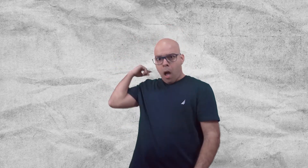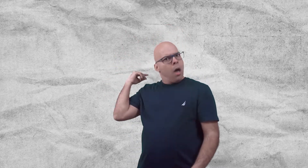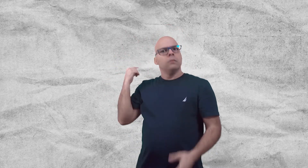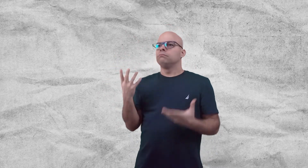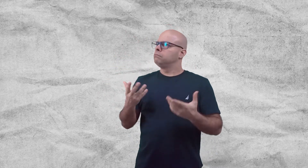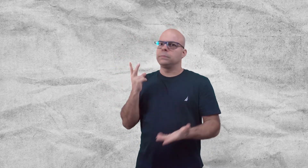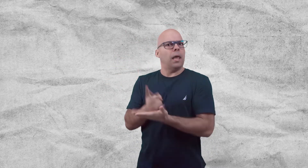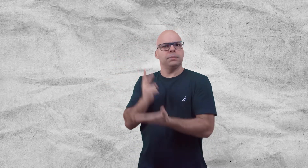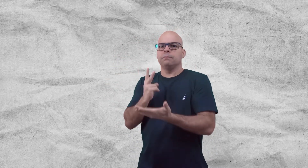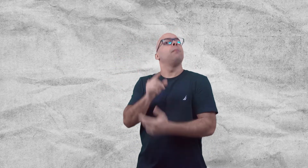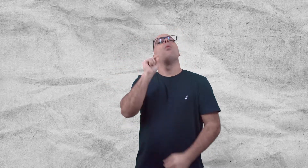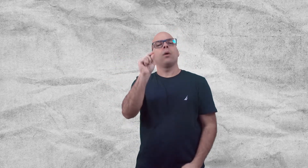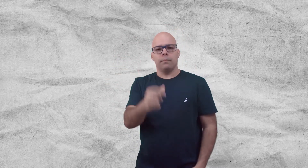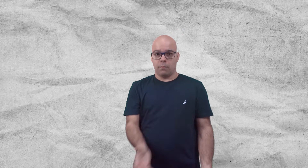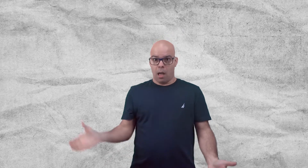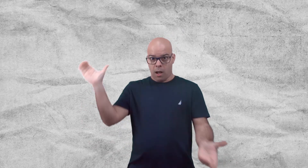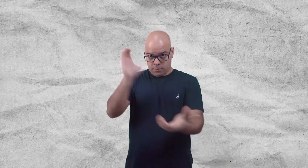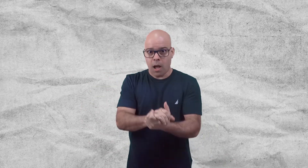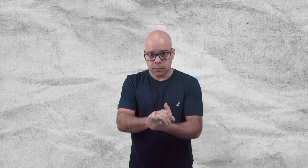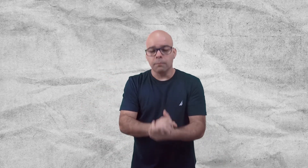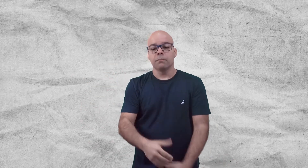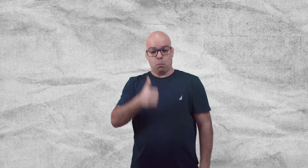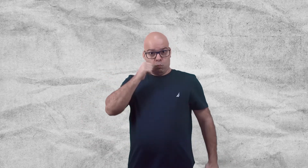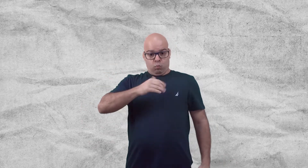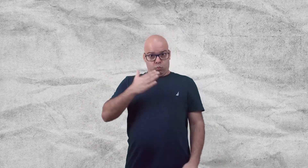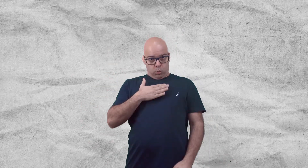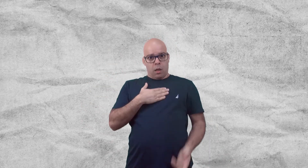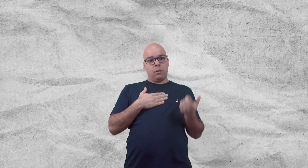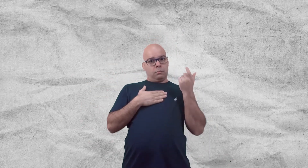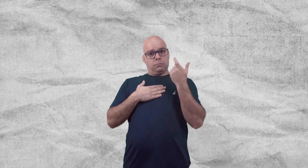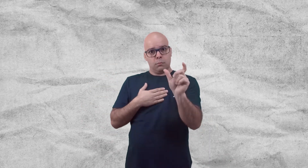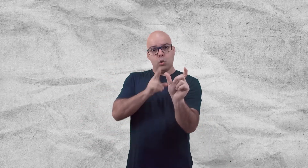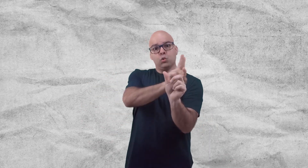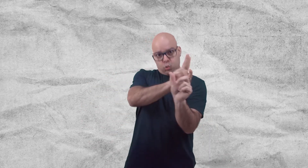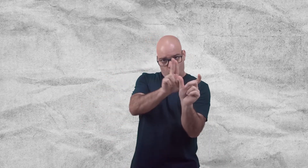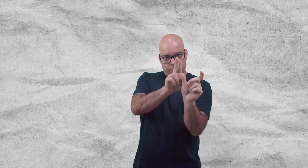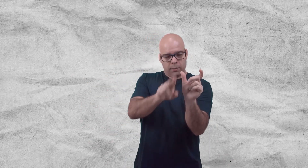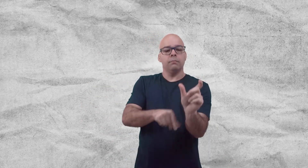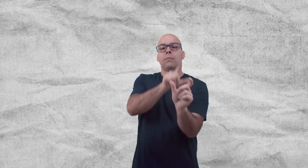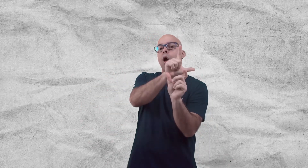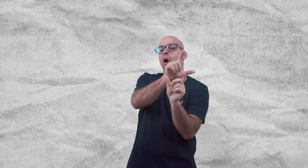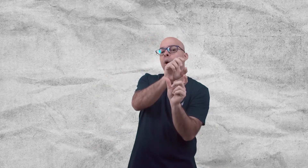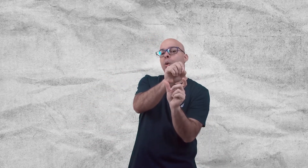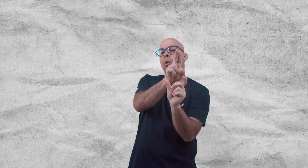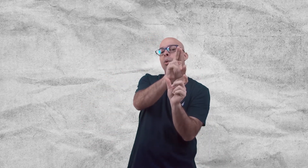era muito mais forte, que é, sempre que uma mulher se casava, ela mantinha o seu primeiro